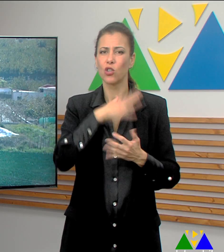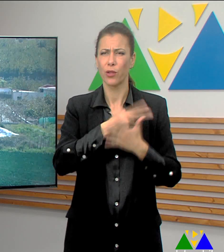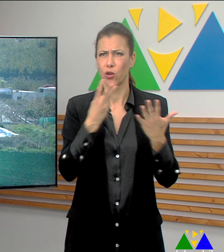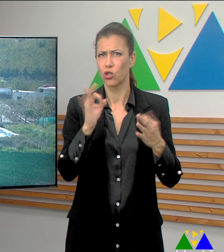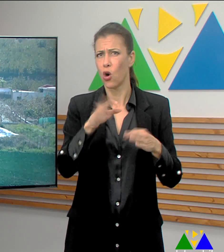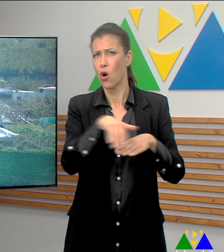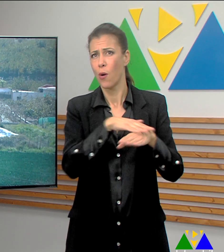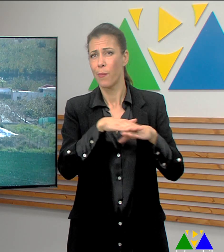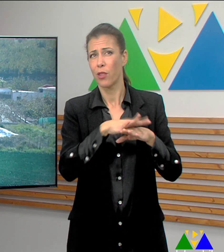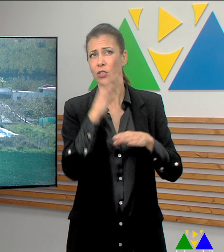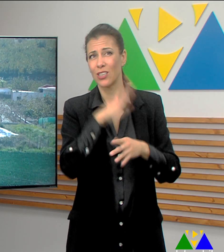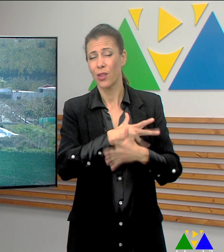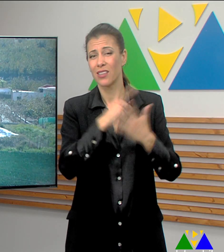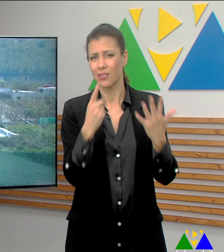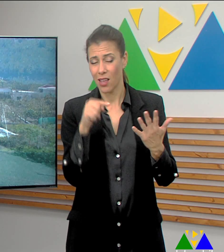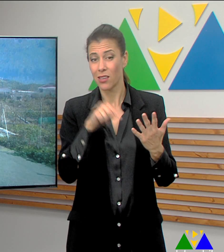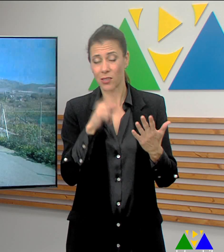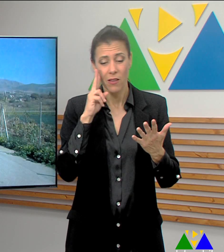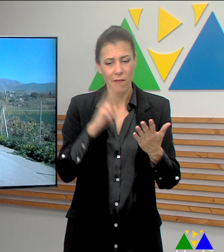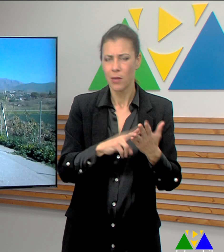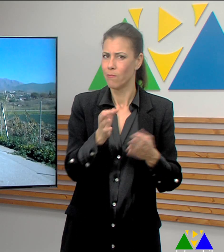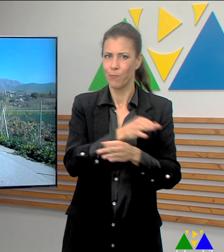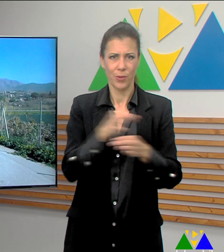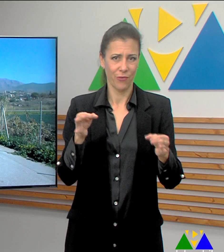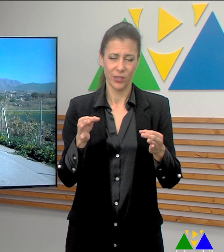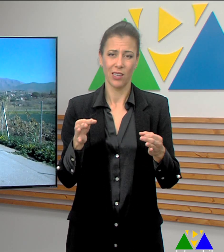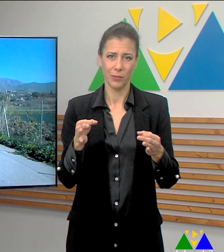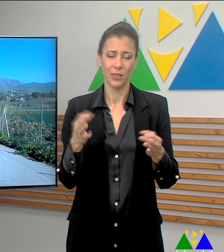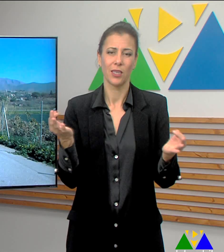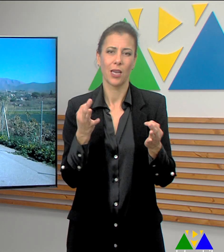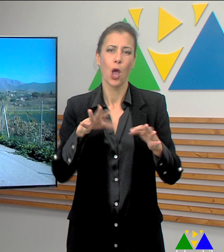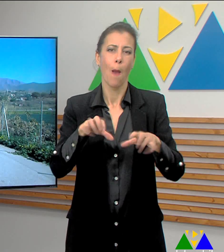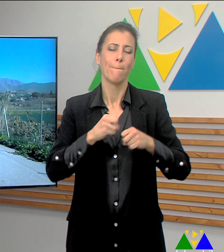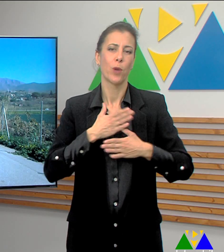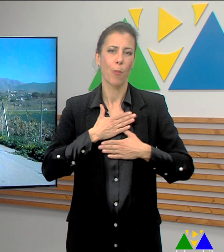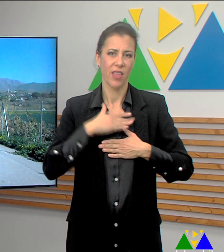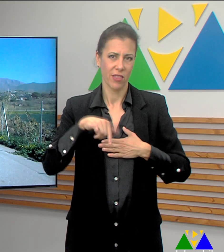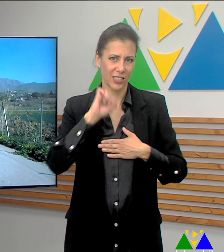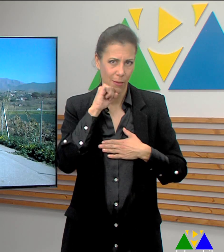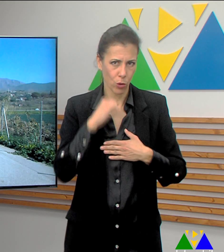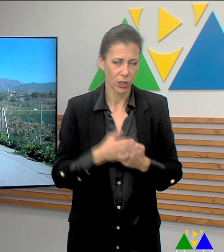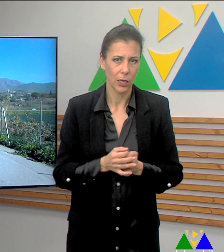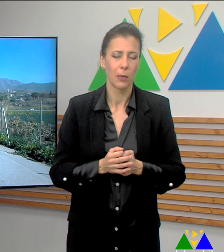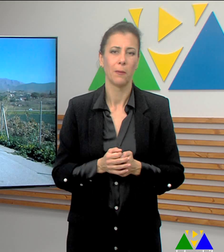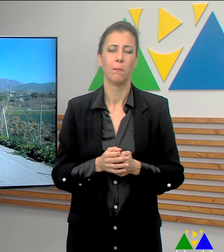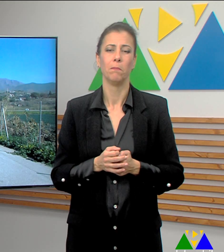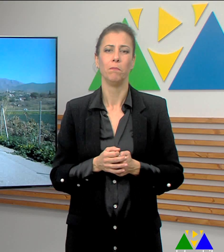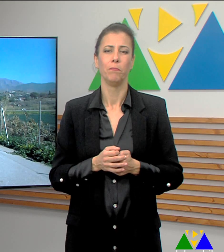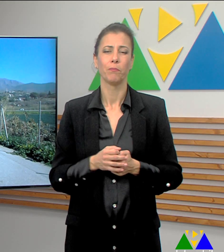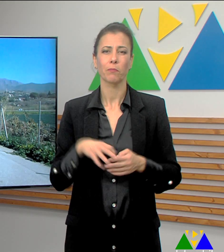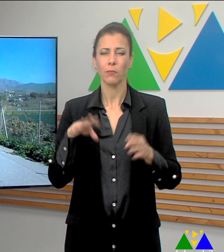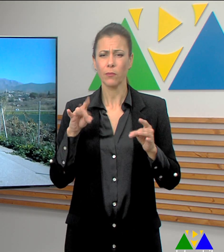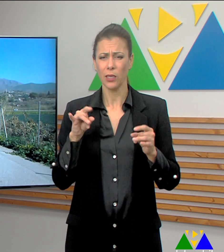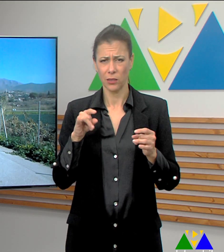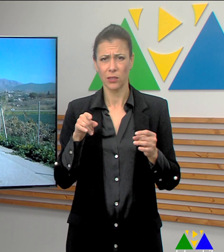del finales del siglo XVI, donde se ve perfectamente qué propiedades tenían en Motril, están perfectamente. Sí, están